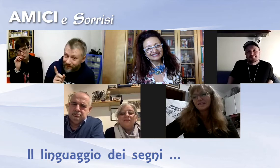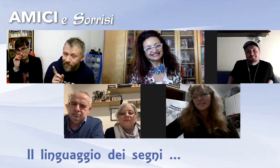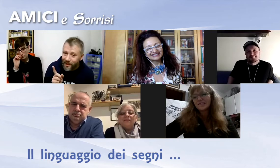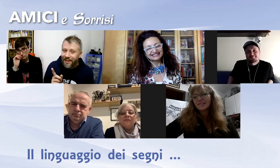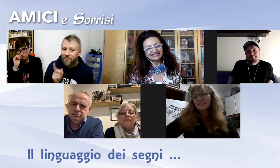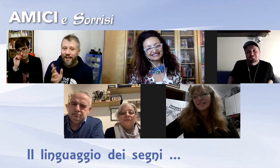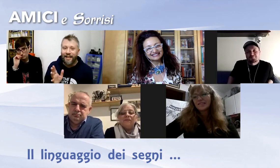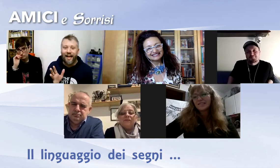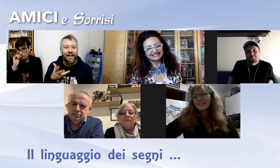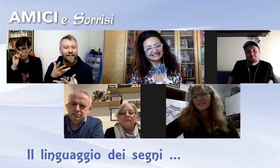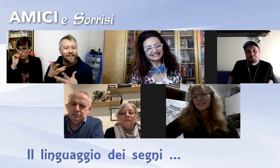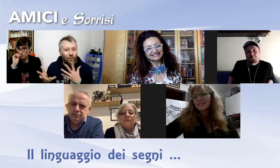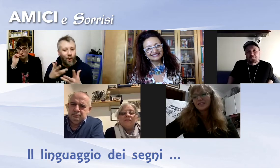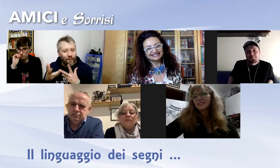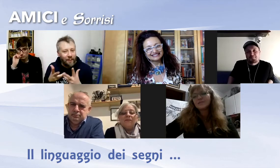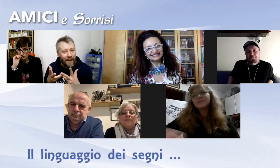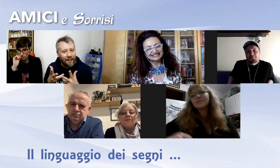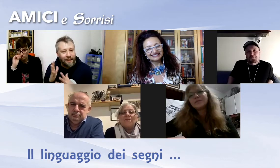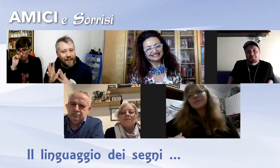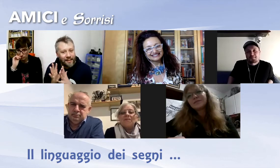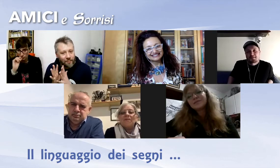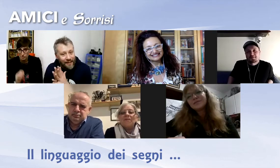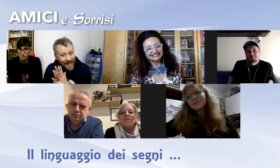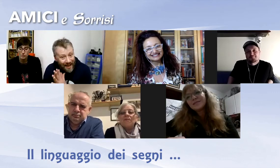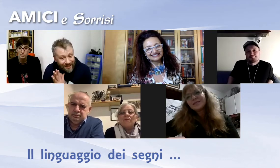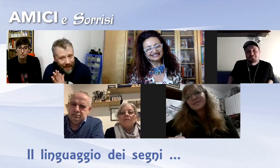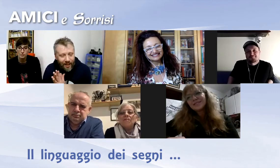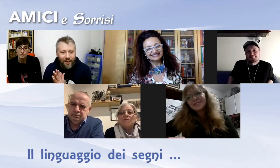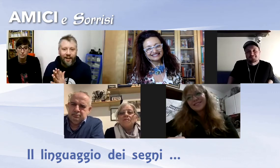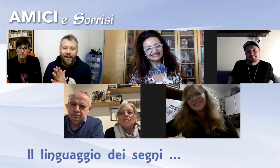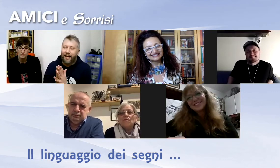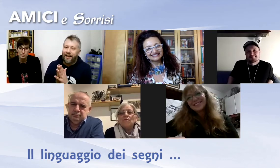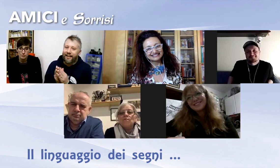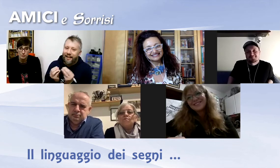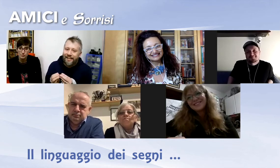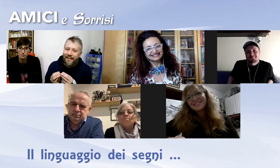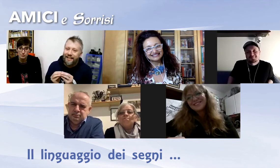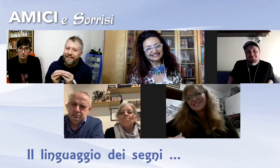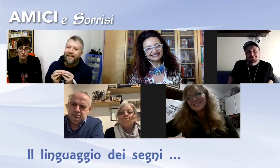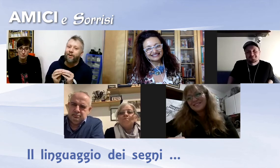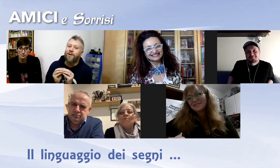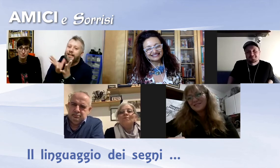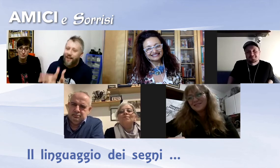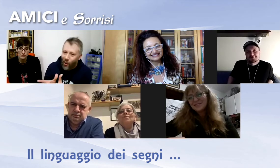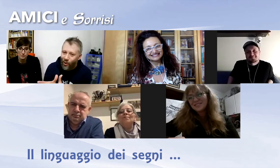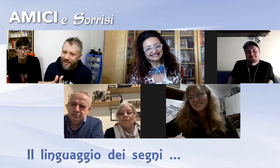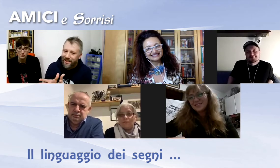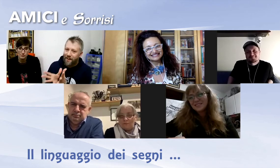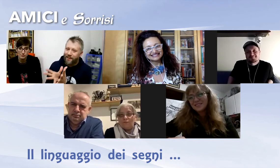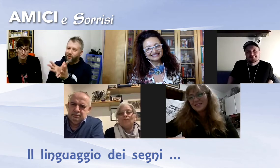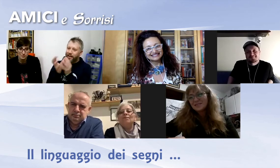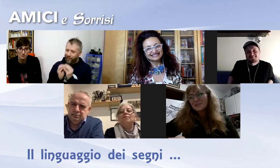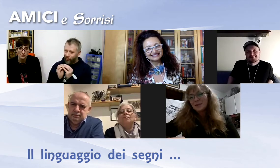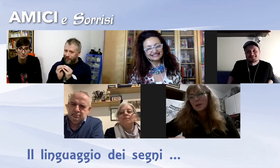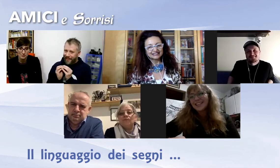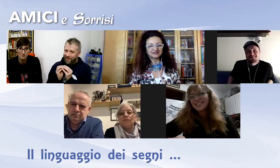attenti, perché se tu muovi le mani in maniera sbagliata rischi di dire un'altra cosa rispetto